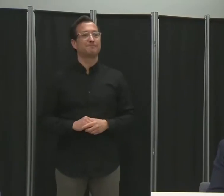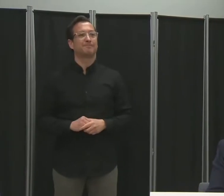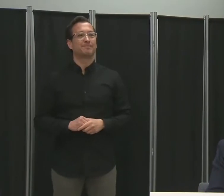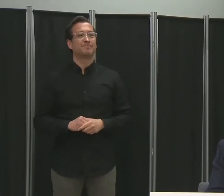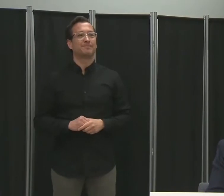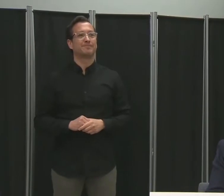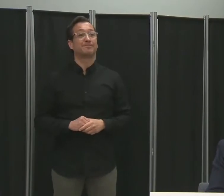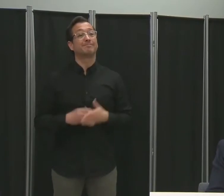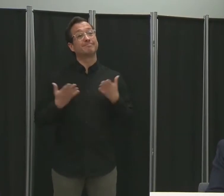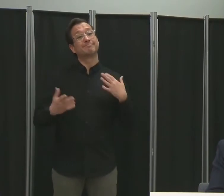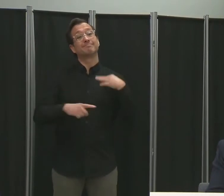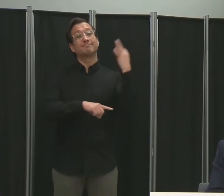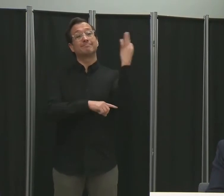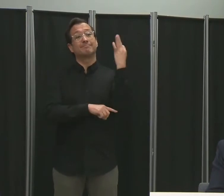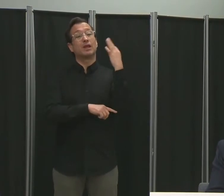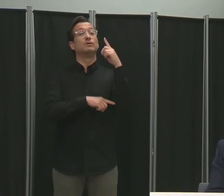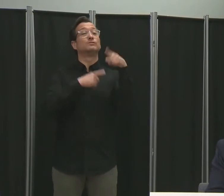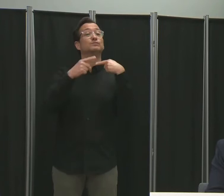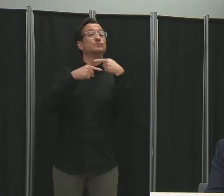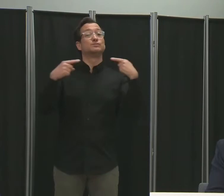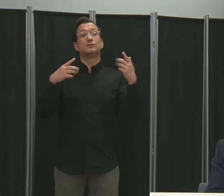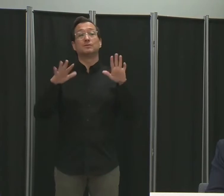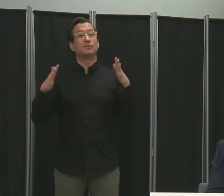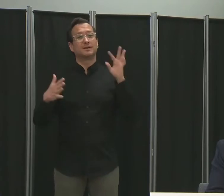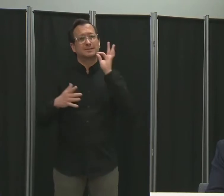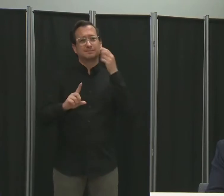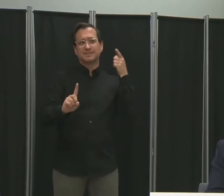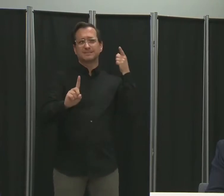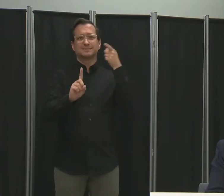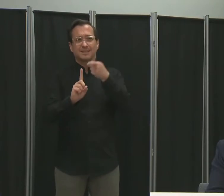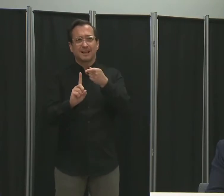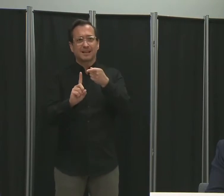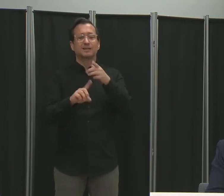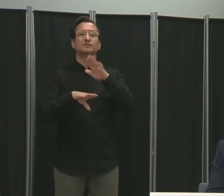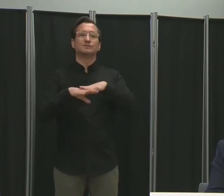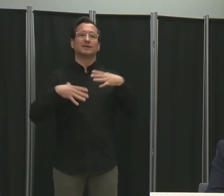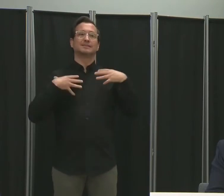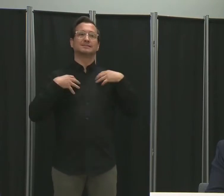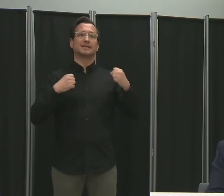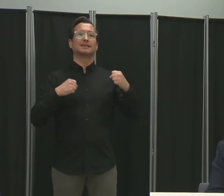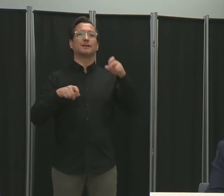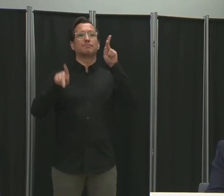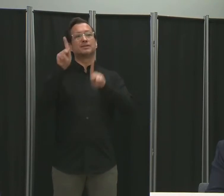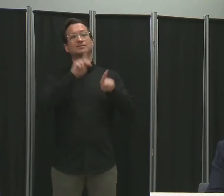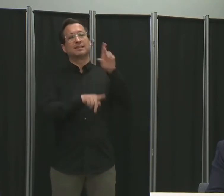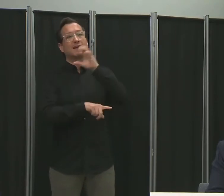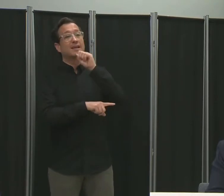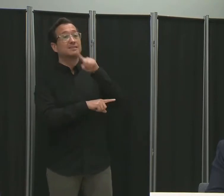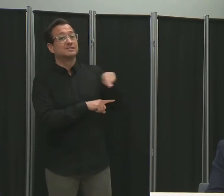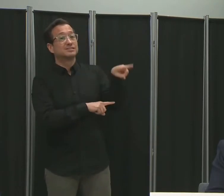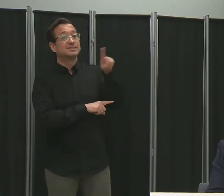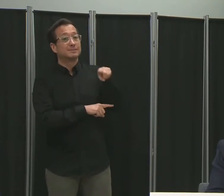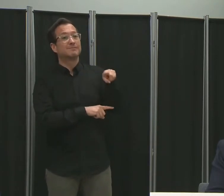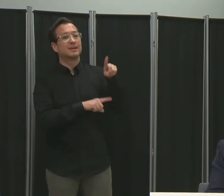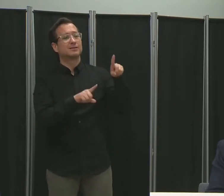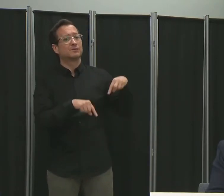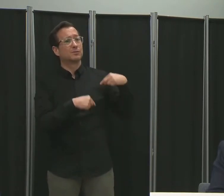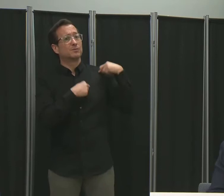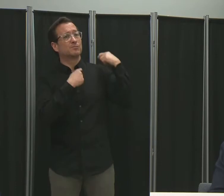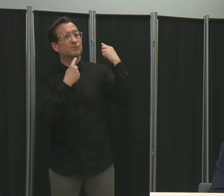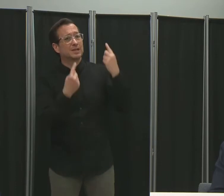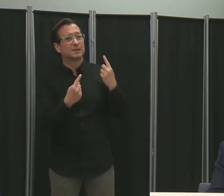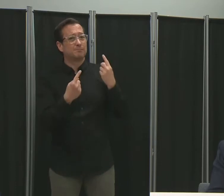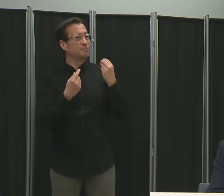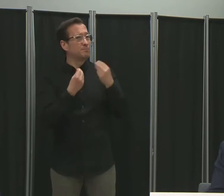vraiment un sujet tout spécial qui la santé de nous amener un sujet qu'on a très peu abordée au cours des dernières heures des derniers points de presse